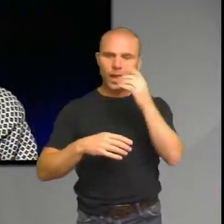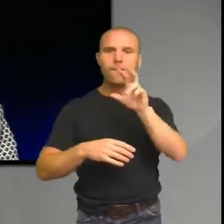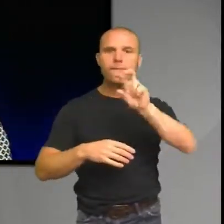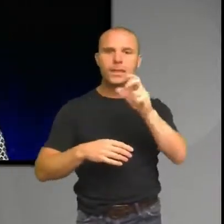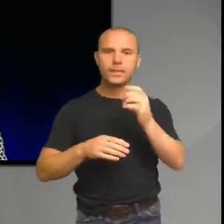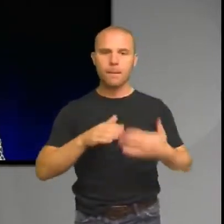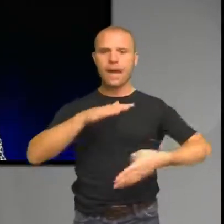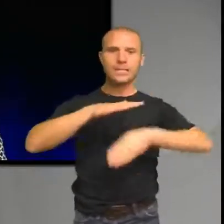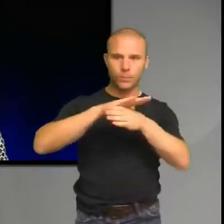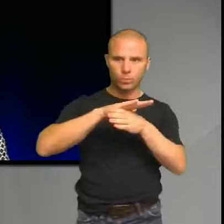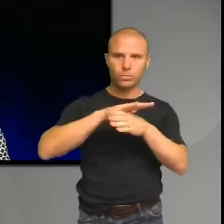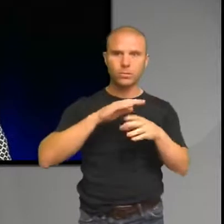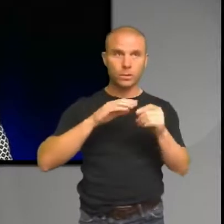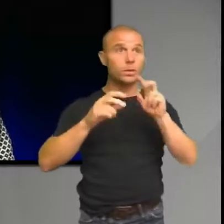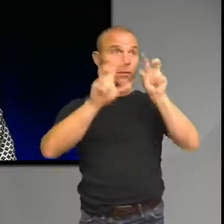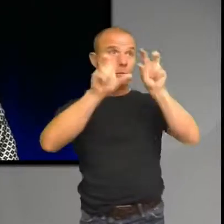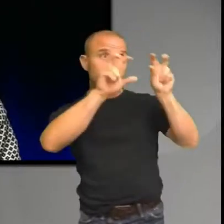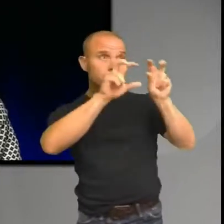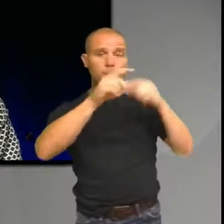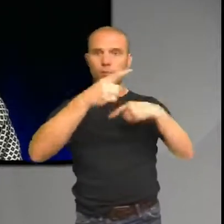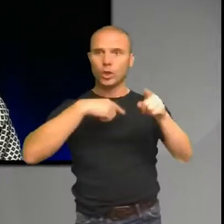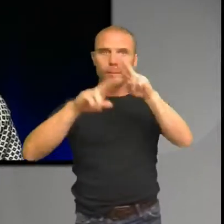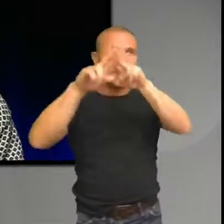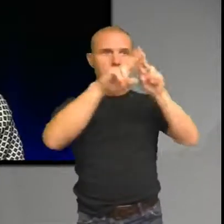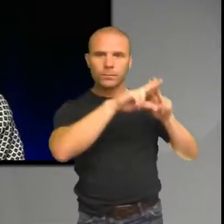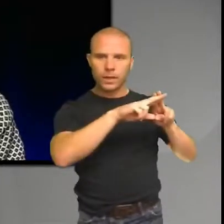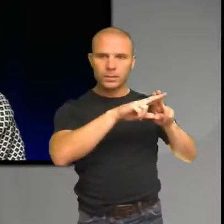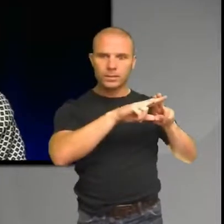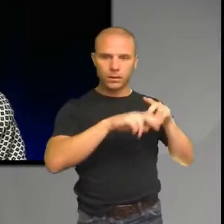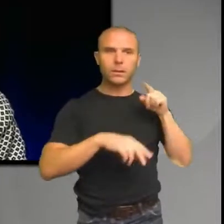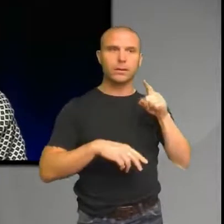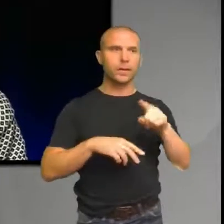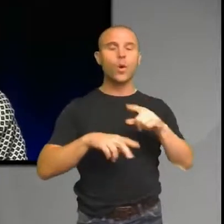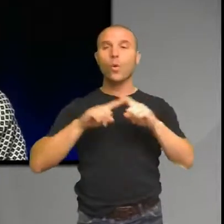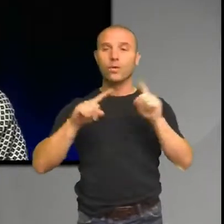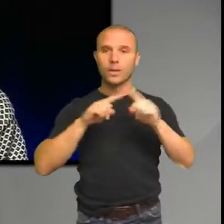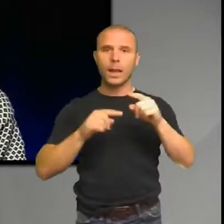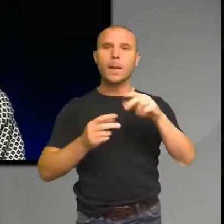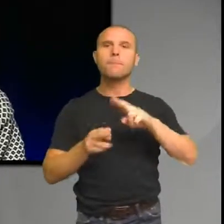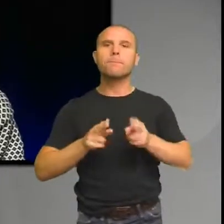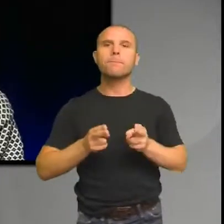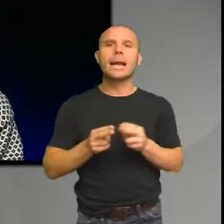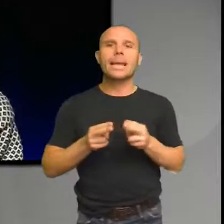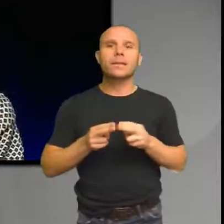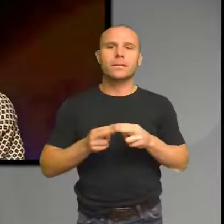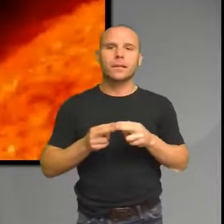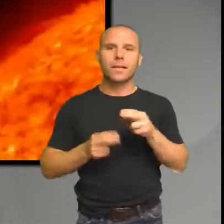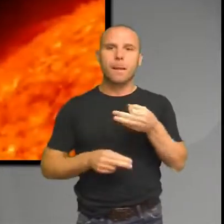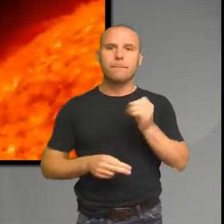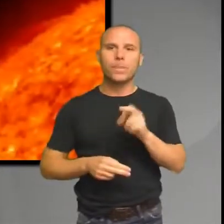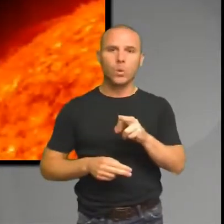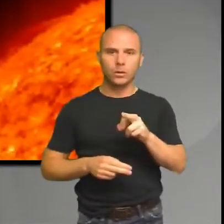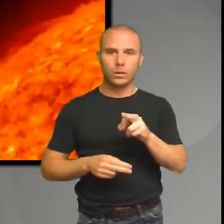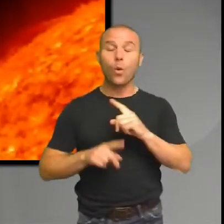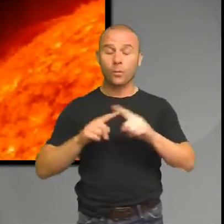solens magnetiska poler plats. Något som ofta sker på jordens magnetiska poler, men inte så ofta som du är.